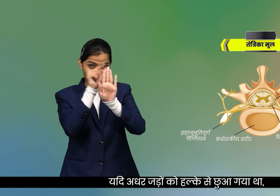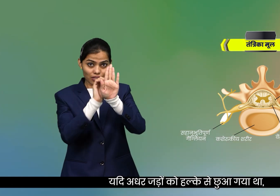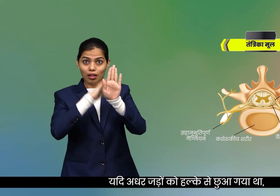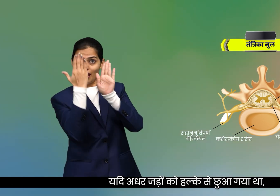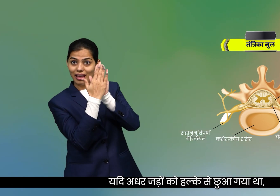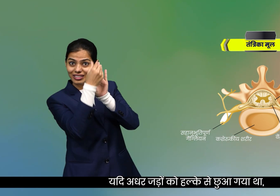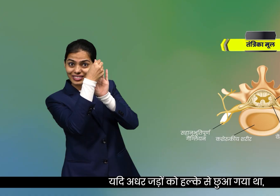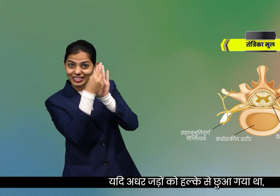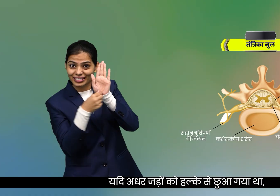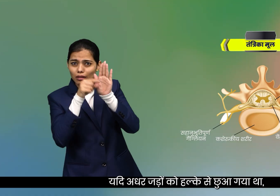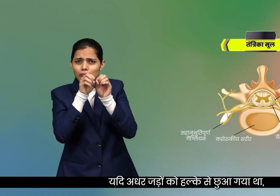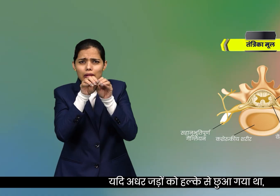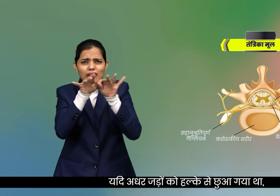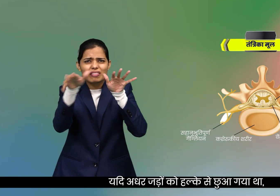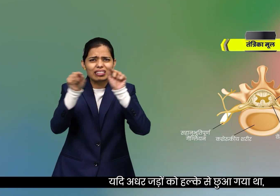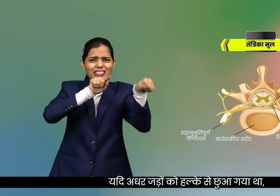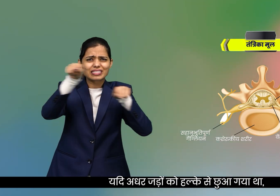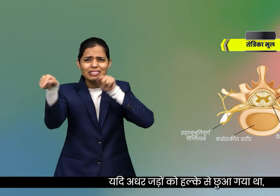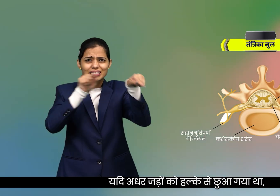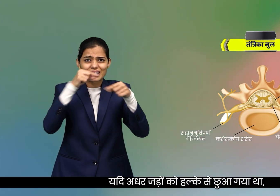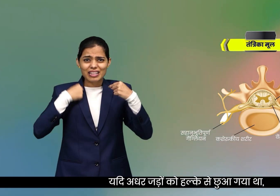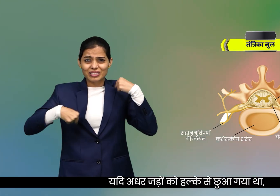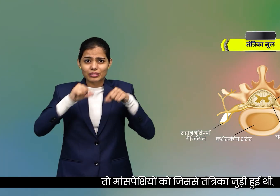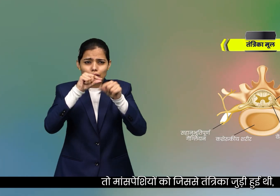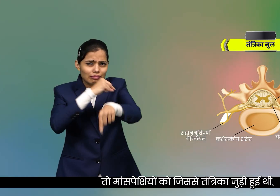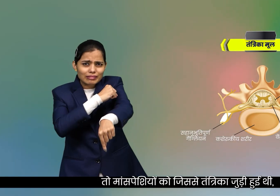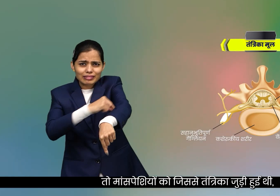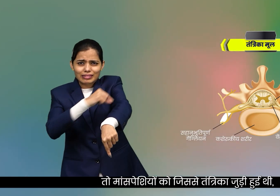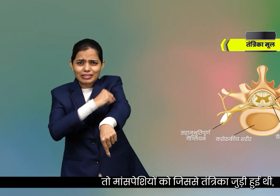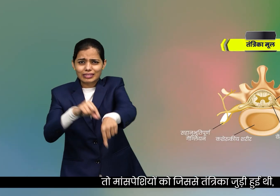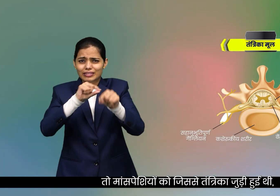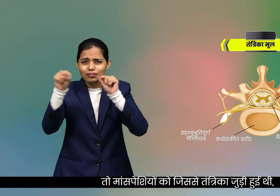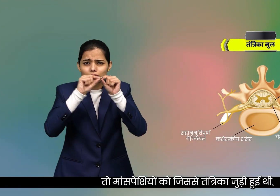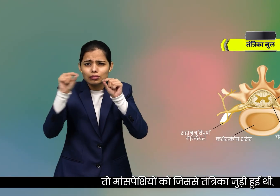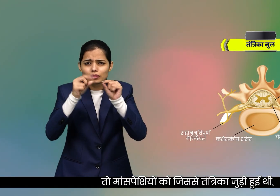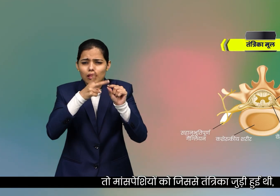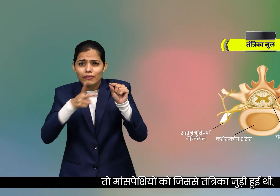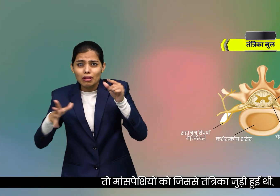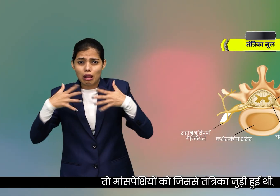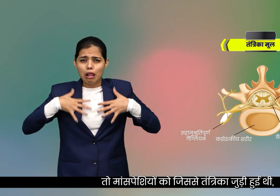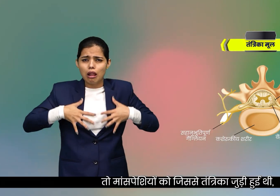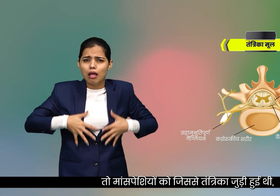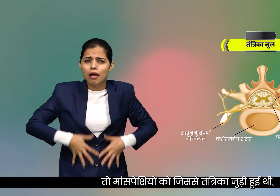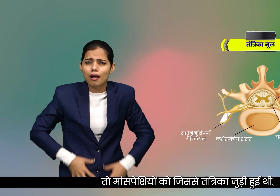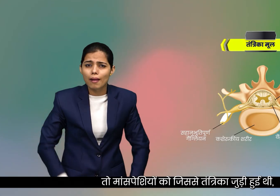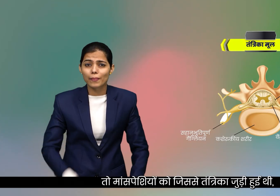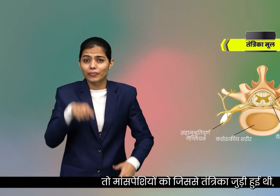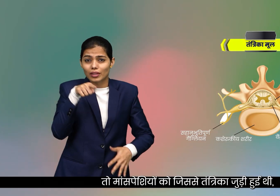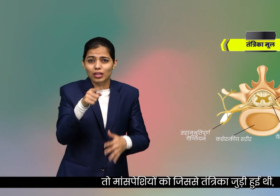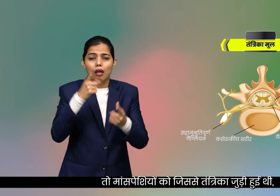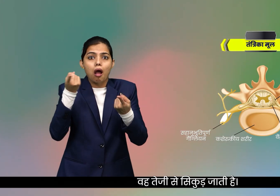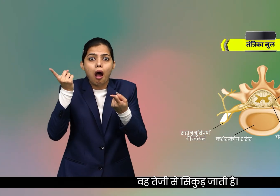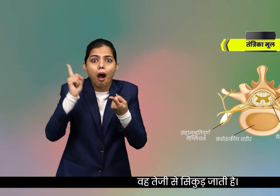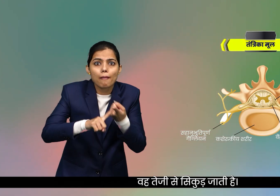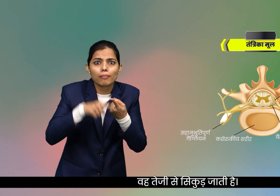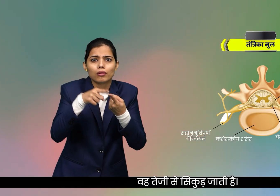अधर जड़ों को हल्के से छुआ गया था तो मांसपेशियों को जिससे तंत्रिका जुड़ी हुई